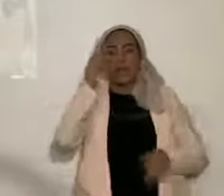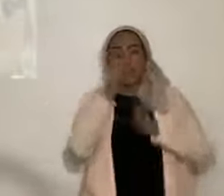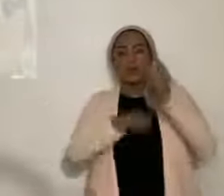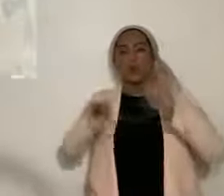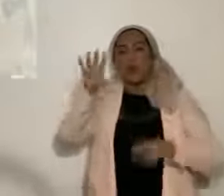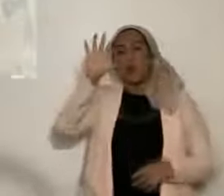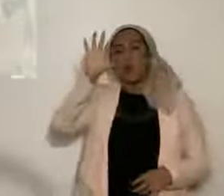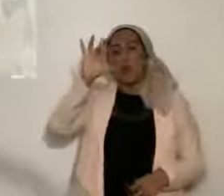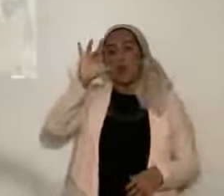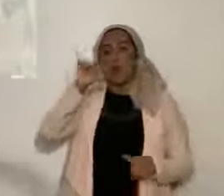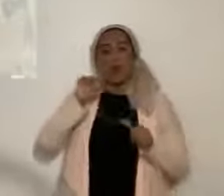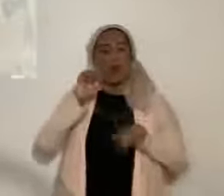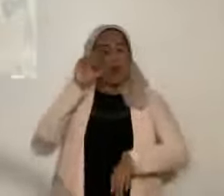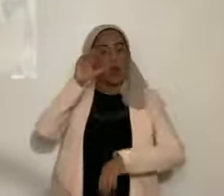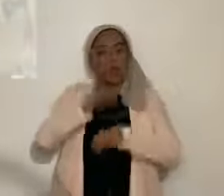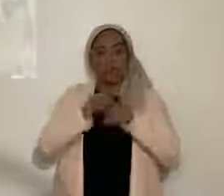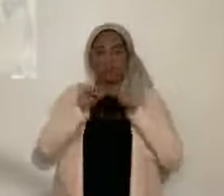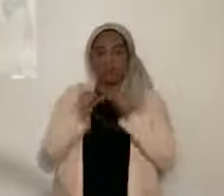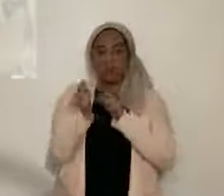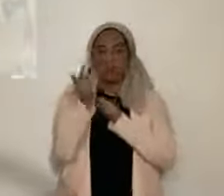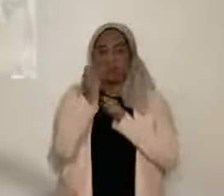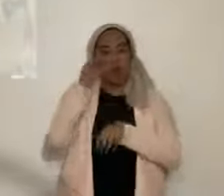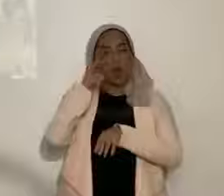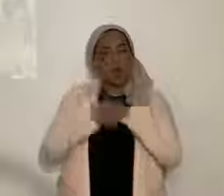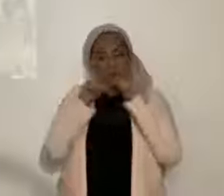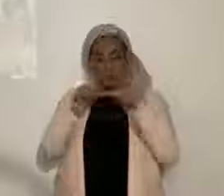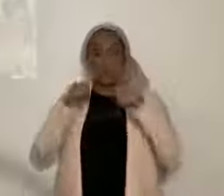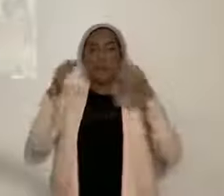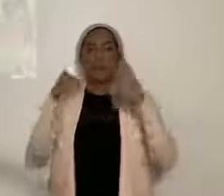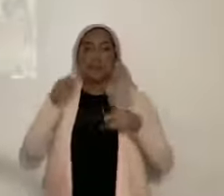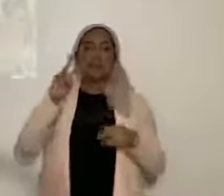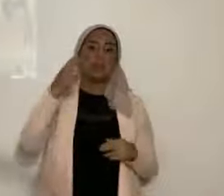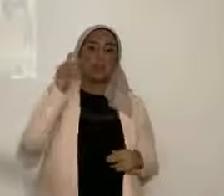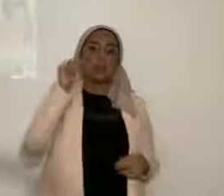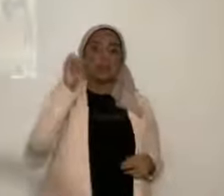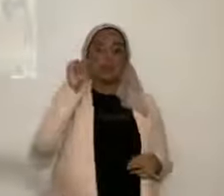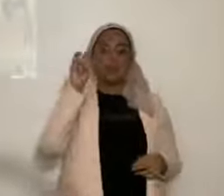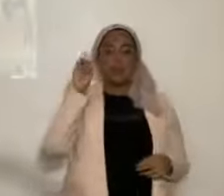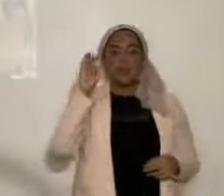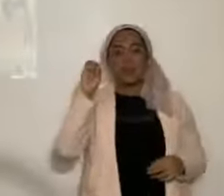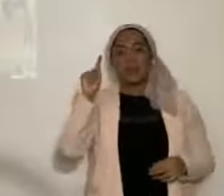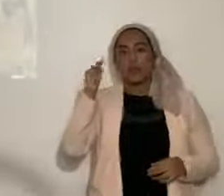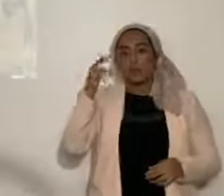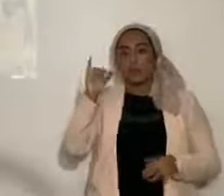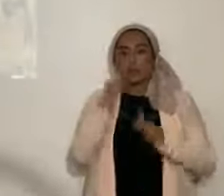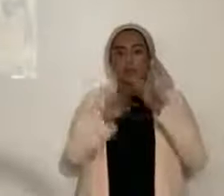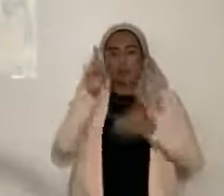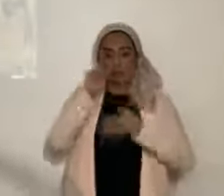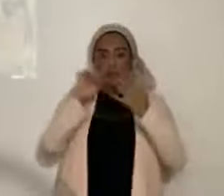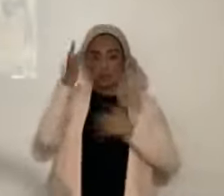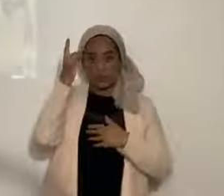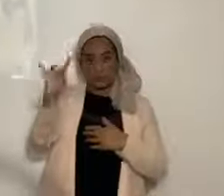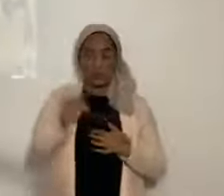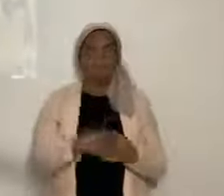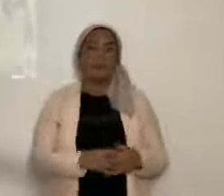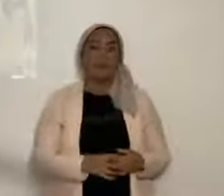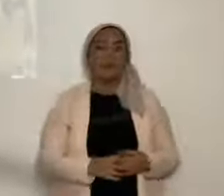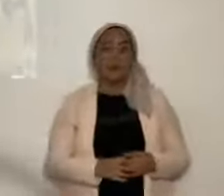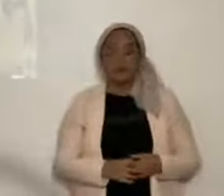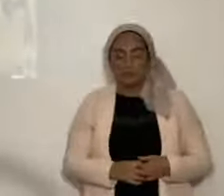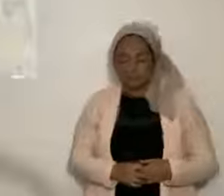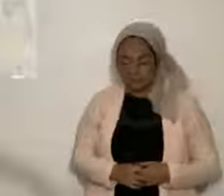lámpara encendida. Ahora, volviendo a 2 de Timoteo 2:18, donde ya estos Himeneo y Fileto, cuando